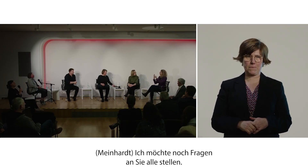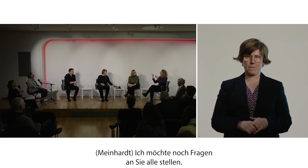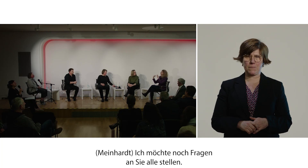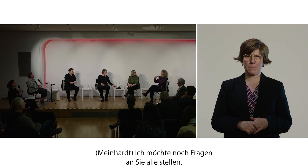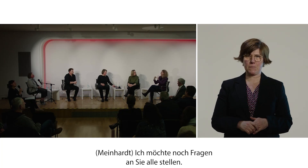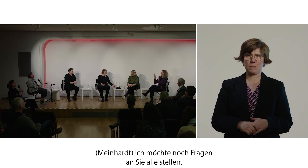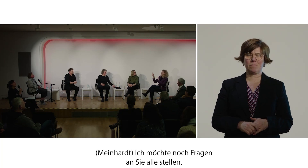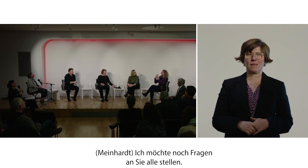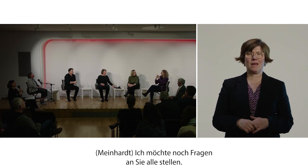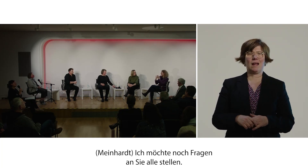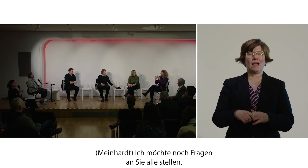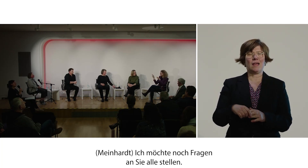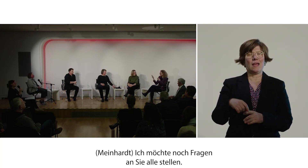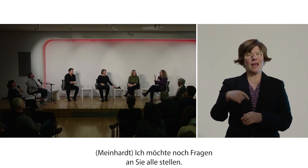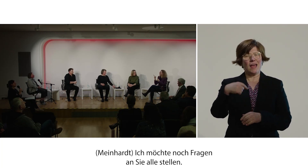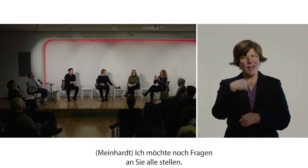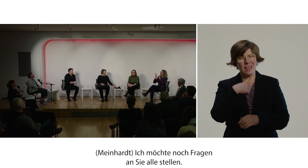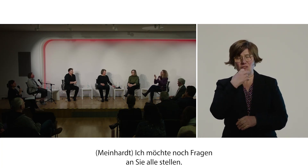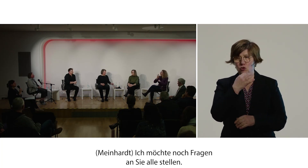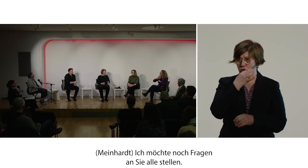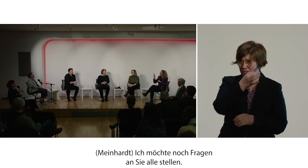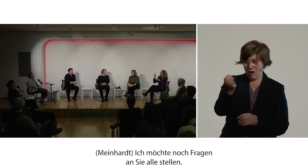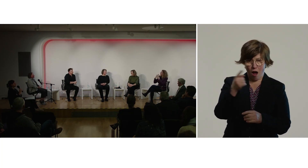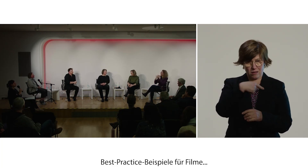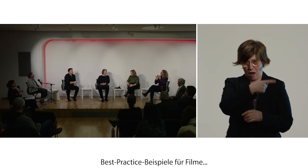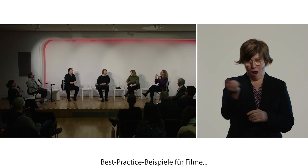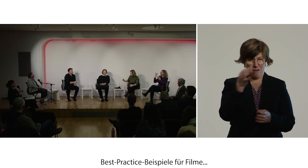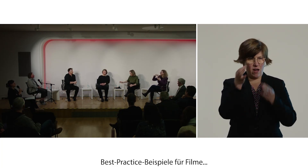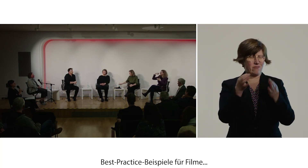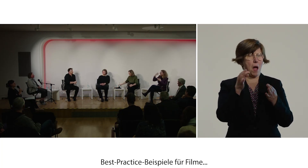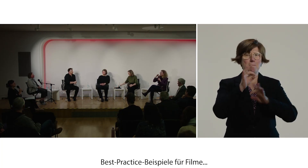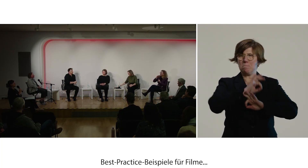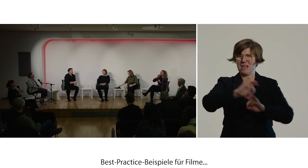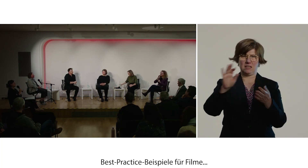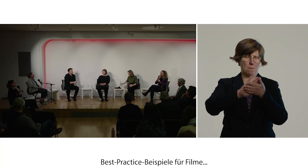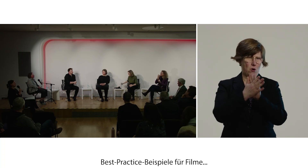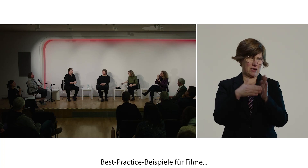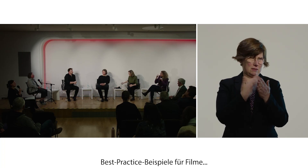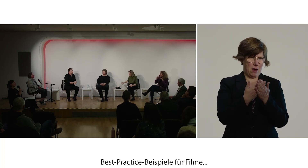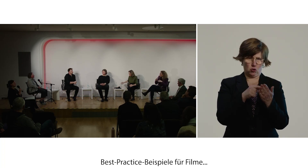Ja, ich möchte noch Fragen an Sie alle stellen. Best-Practice-Beispiele.